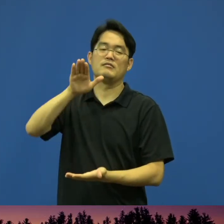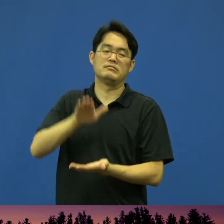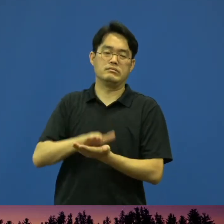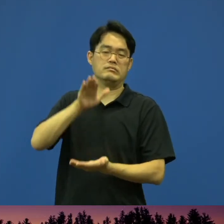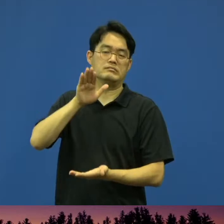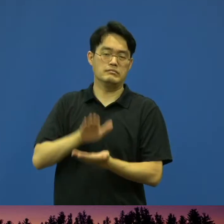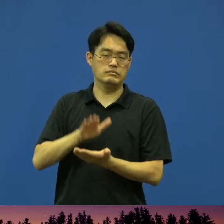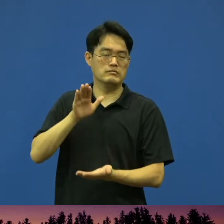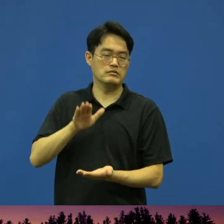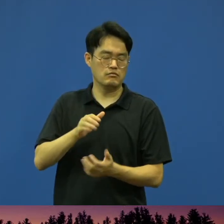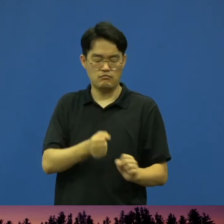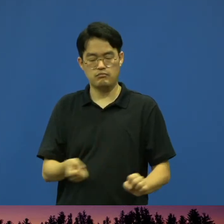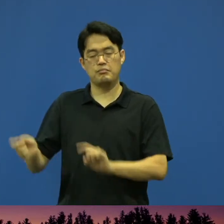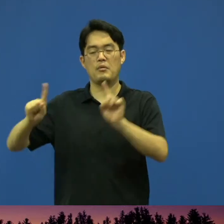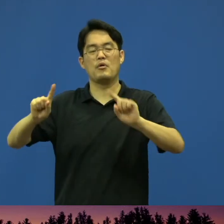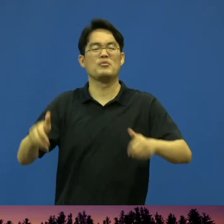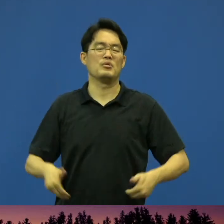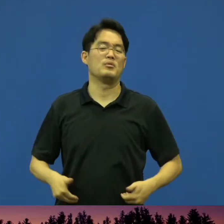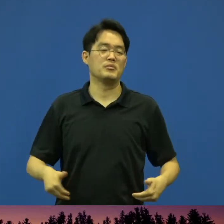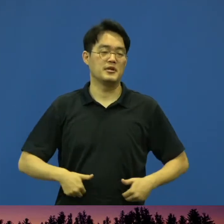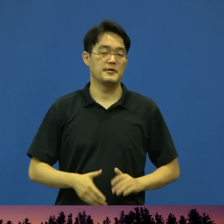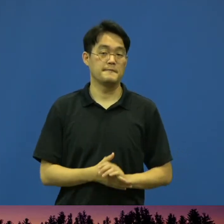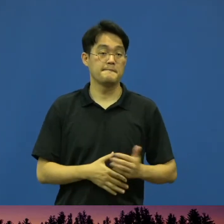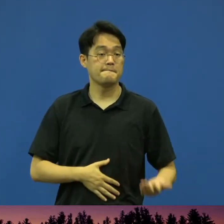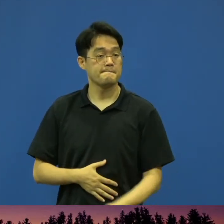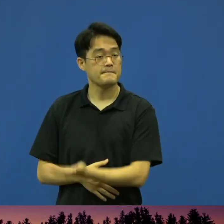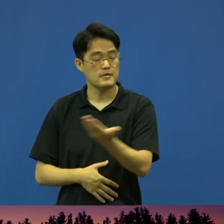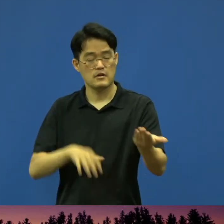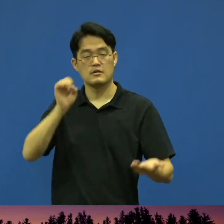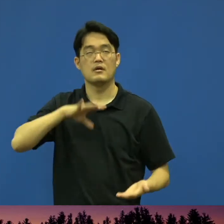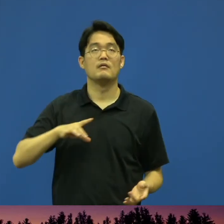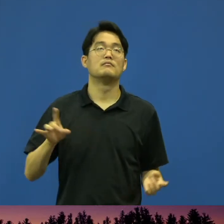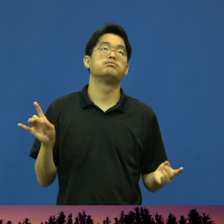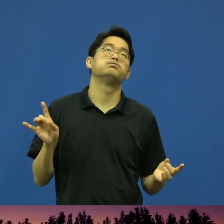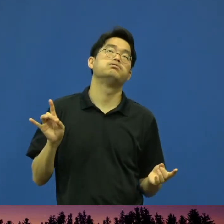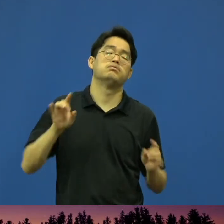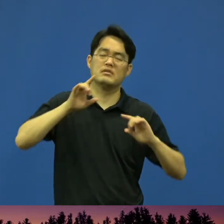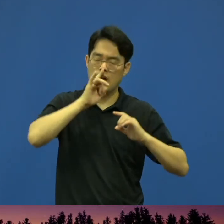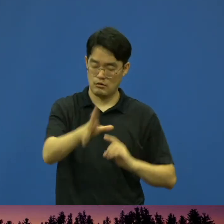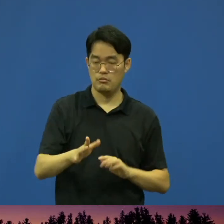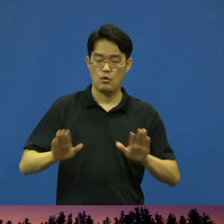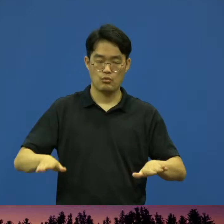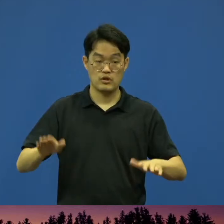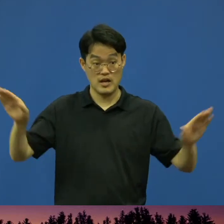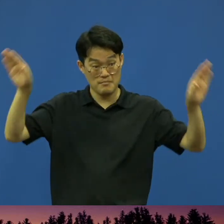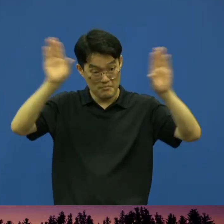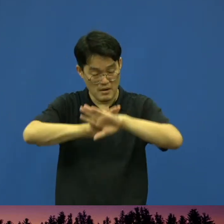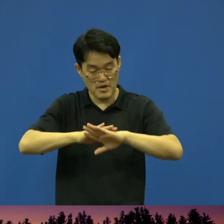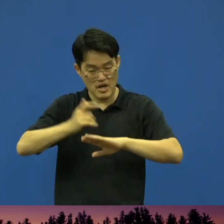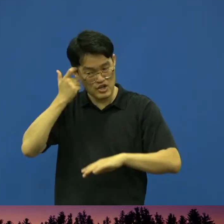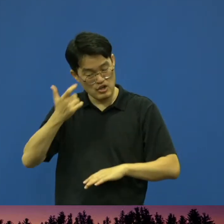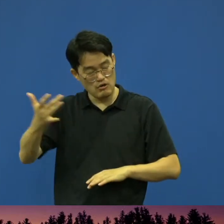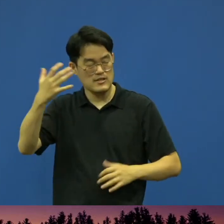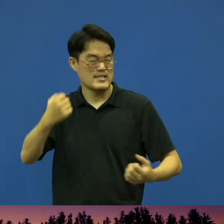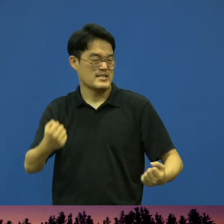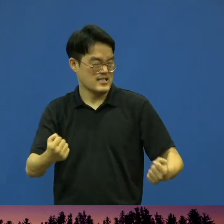정말 다 사라졌습니까? 여러분, 그냥 있으면 안 돼요. 오늘 이 밤 영적인